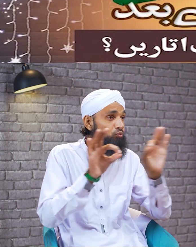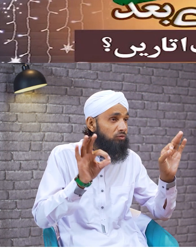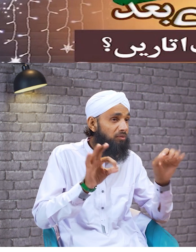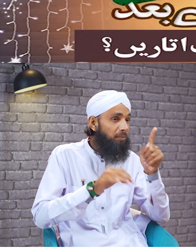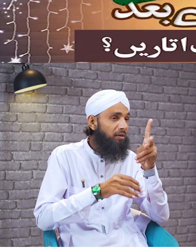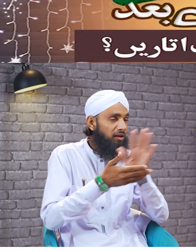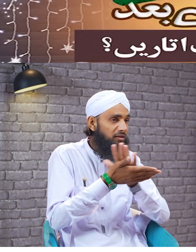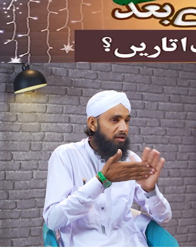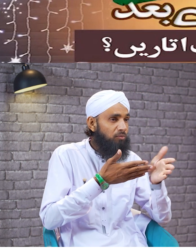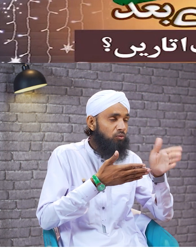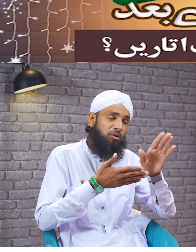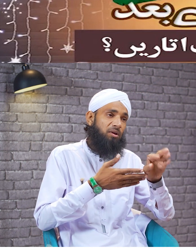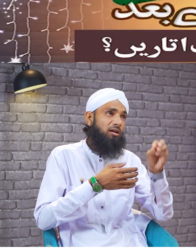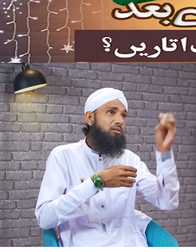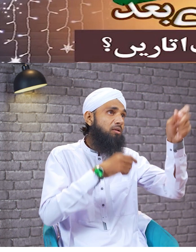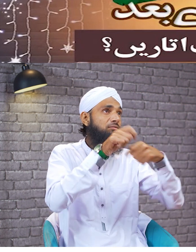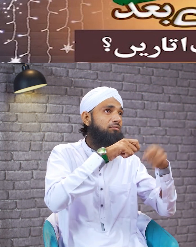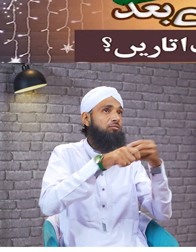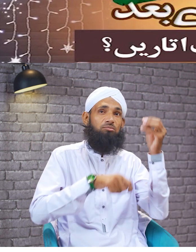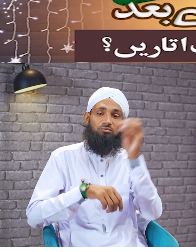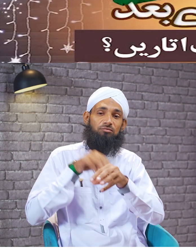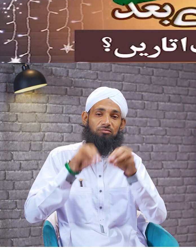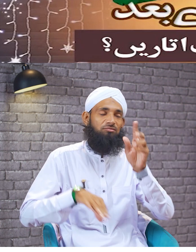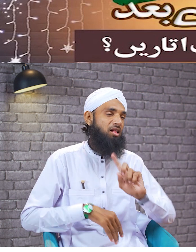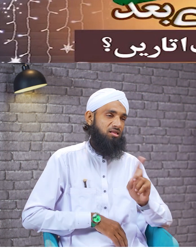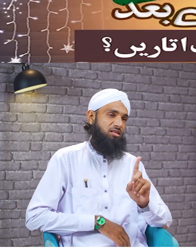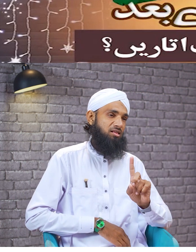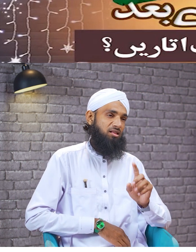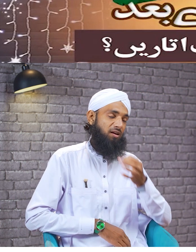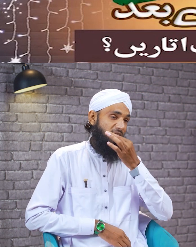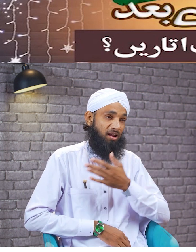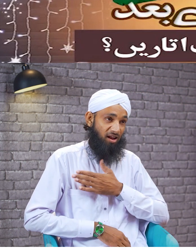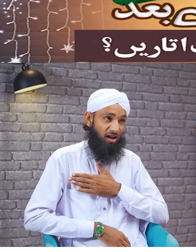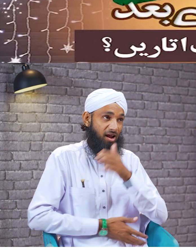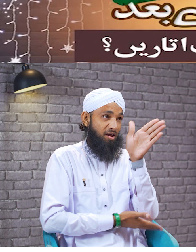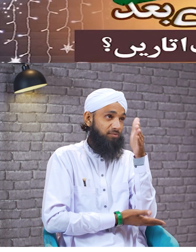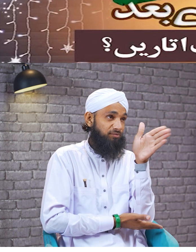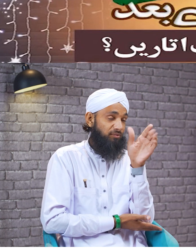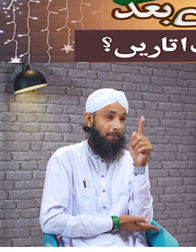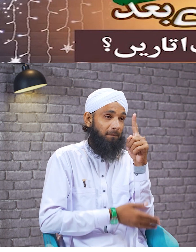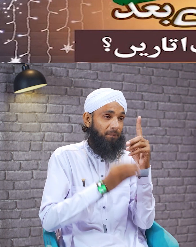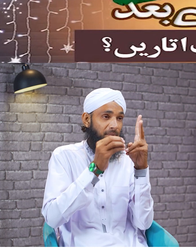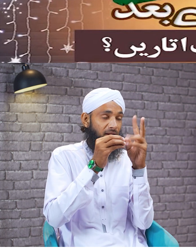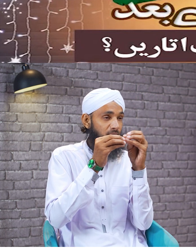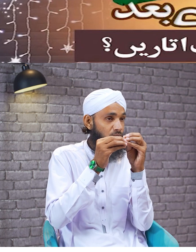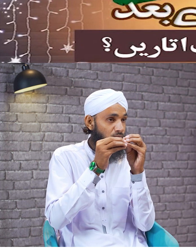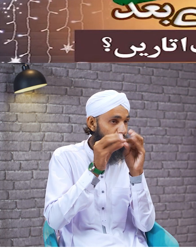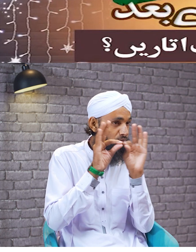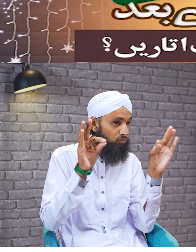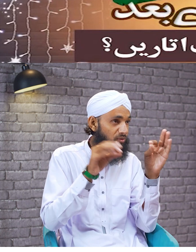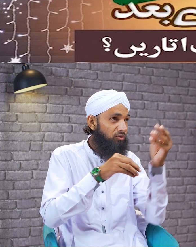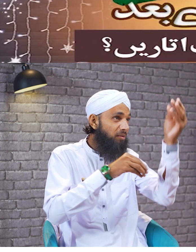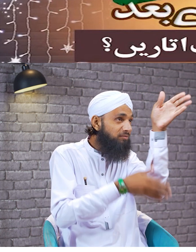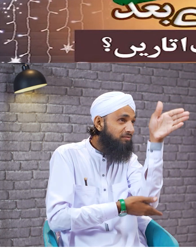उधर फेंका, नहीं, इसको भी एहतराम से जैसे कि निकालें, फिर ये कि इस तरह इसको गोल कर